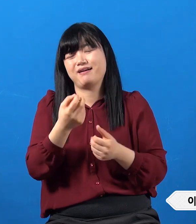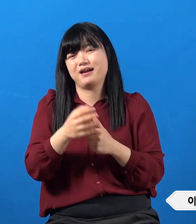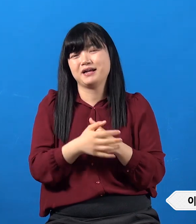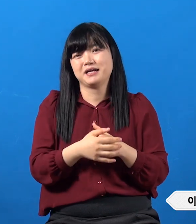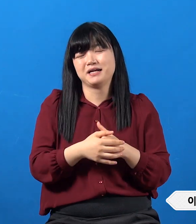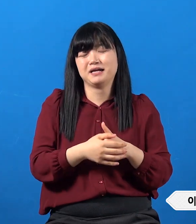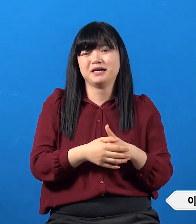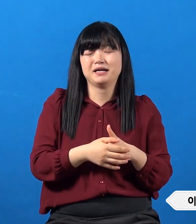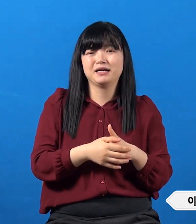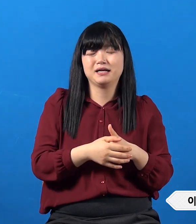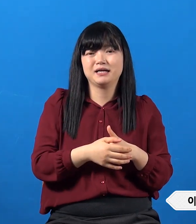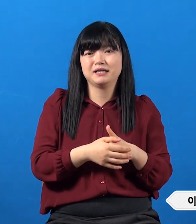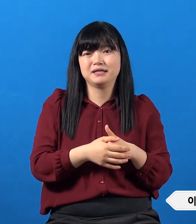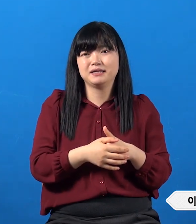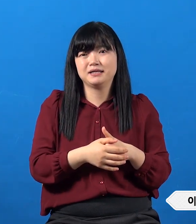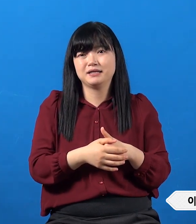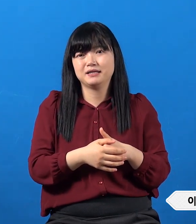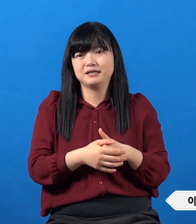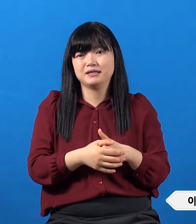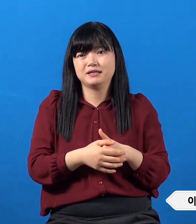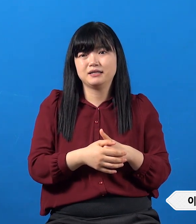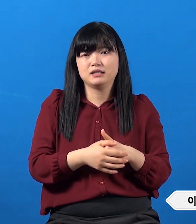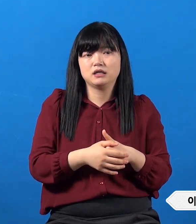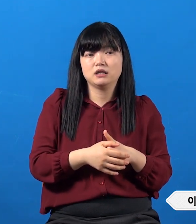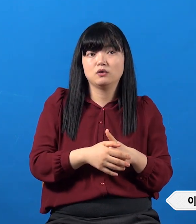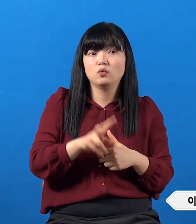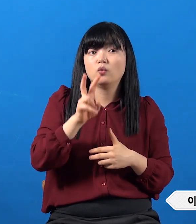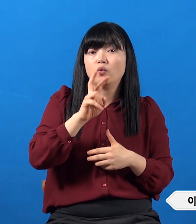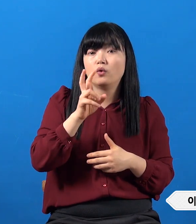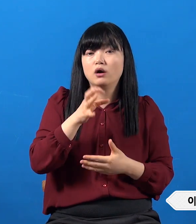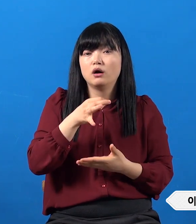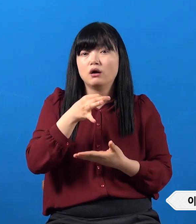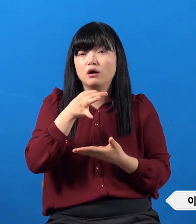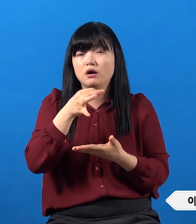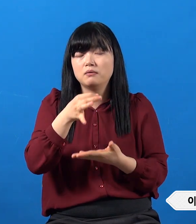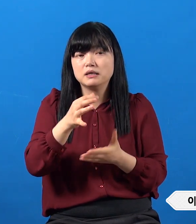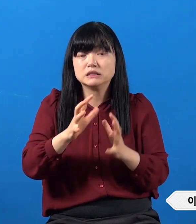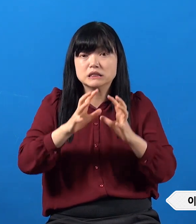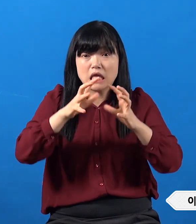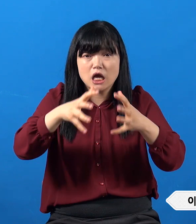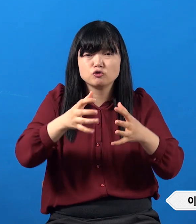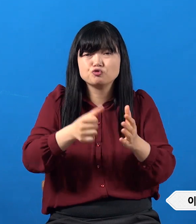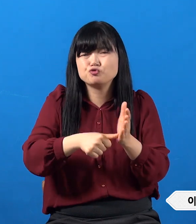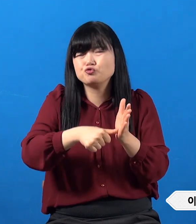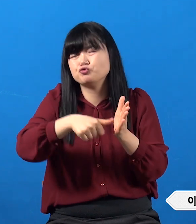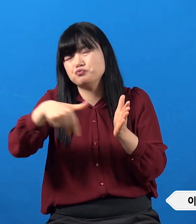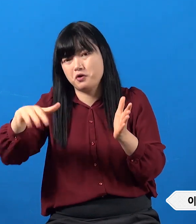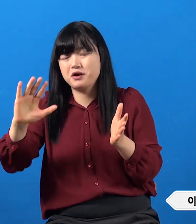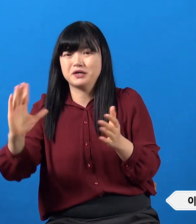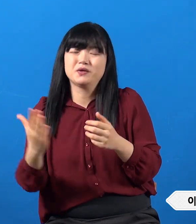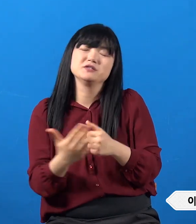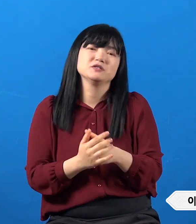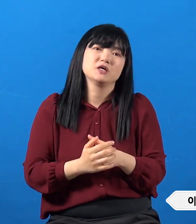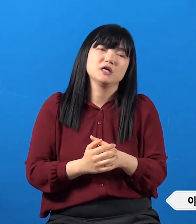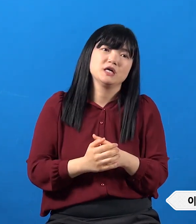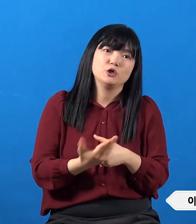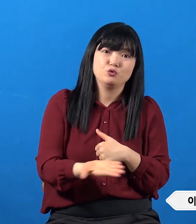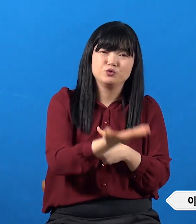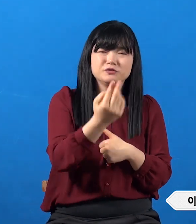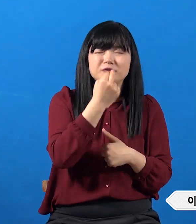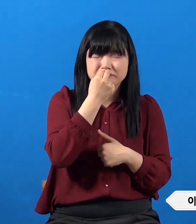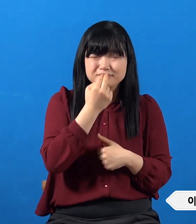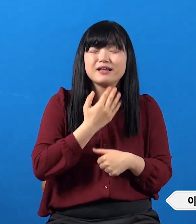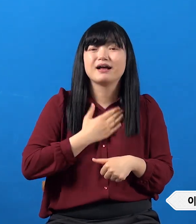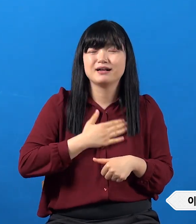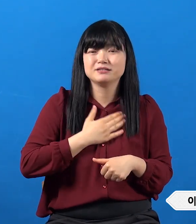것입니다. 그가 노래를 부른 그 순간부터 그 노래는 세계적으로 유명해집니다. 오늘 우리도